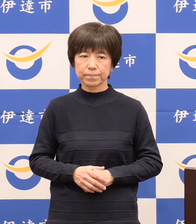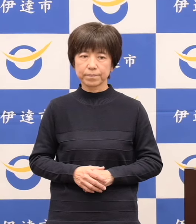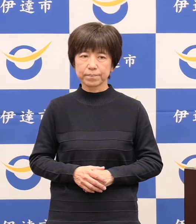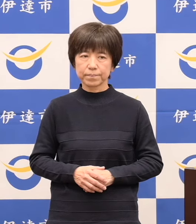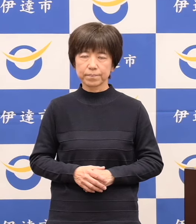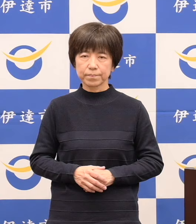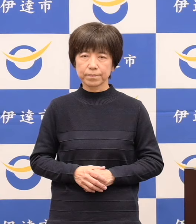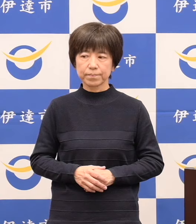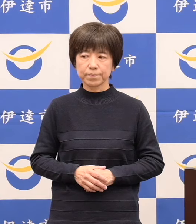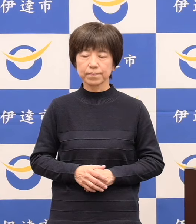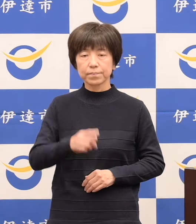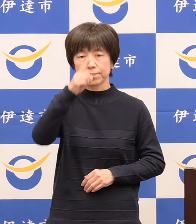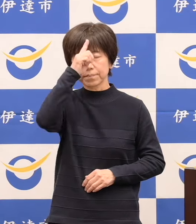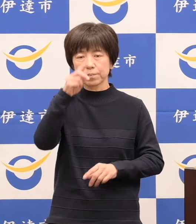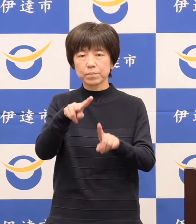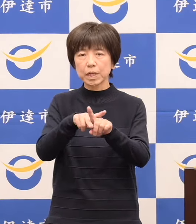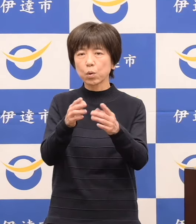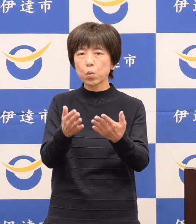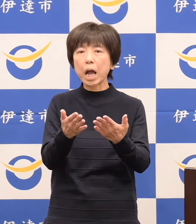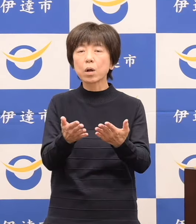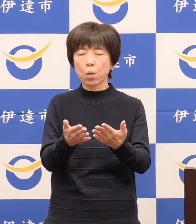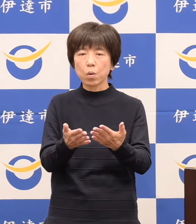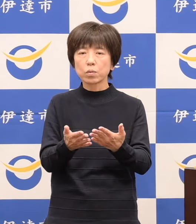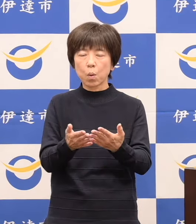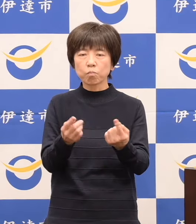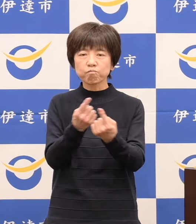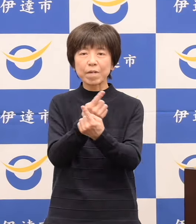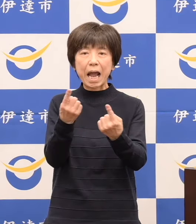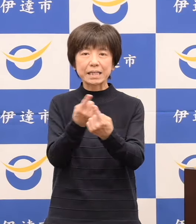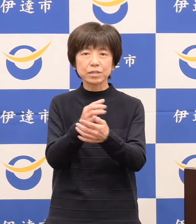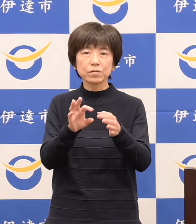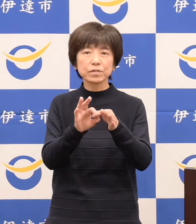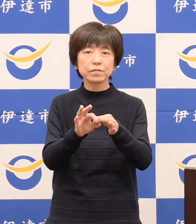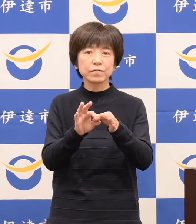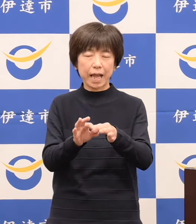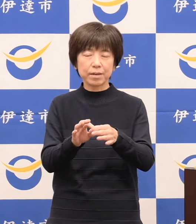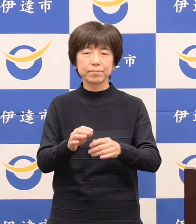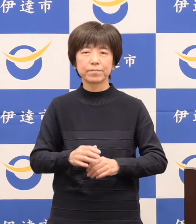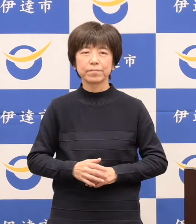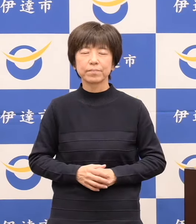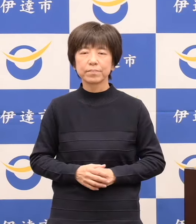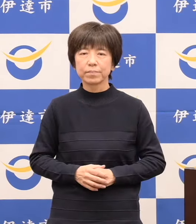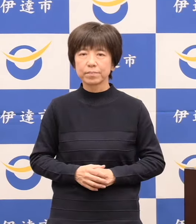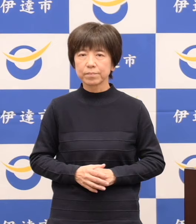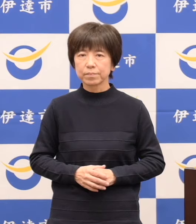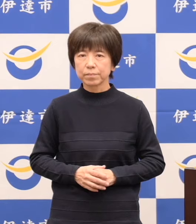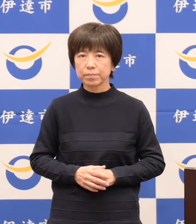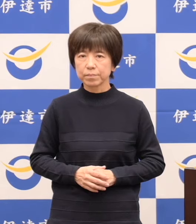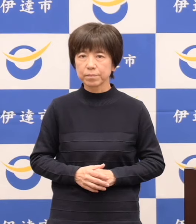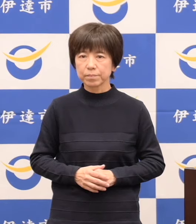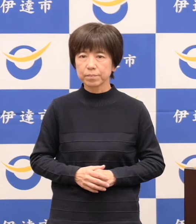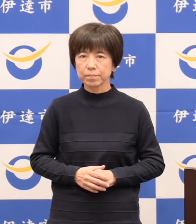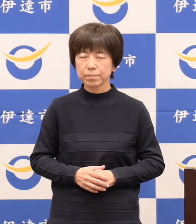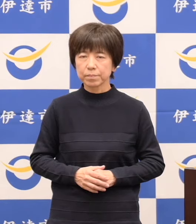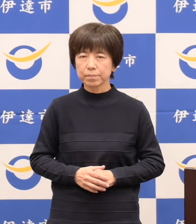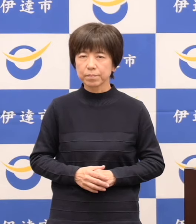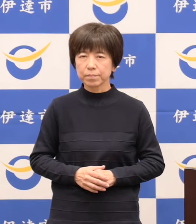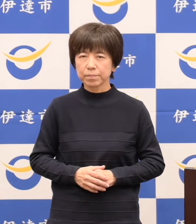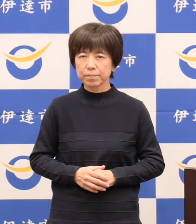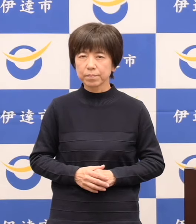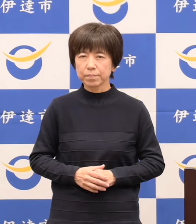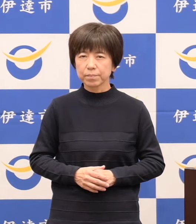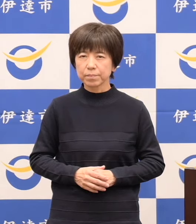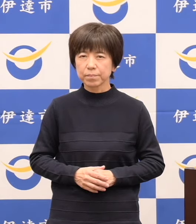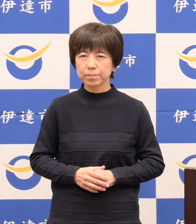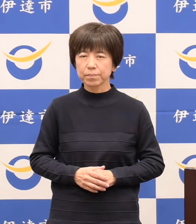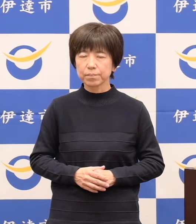伊達小学校の改築工事ですが、まず、まあ、辺